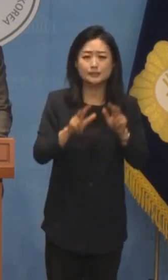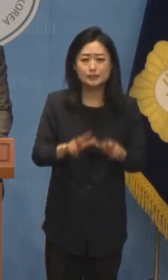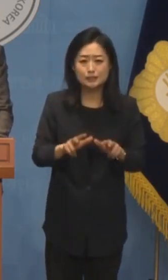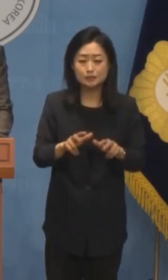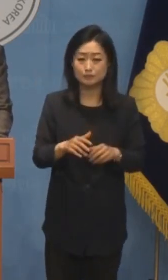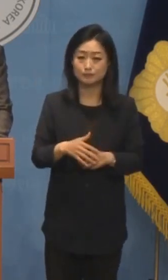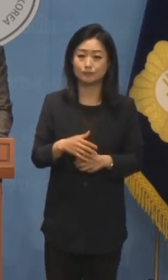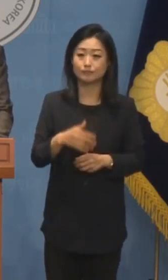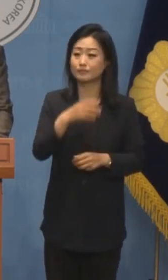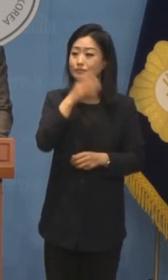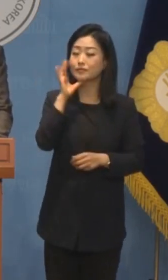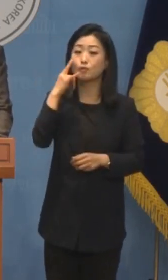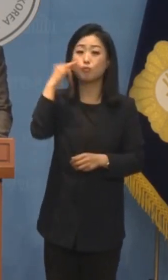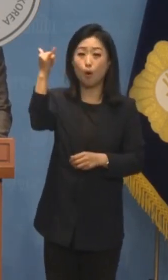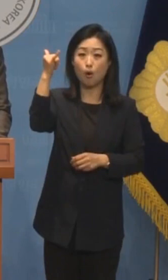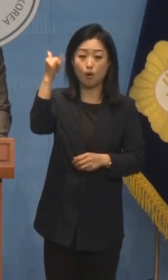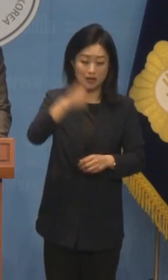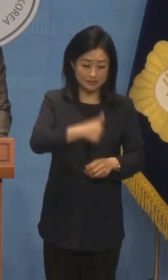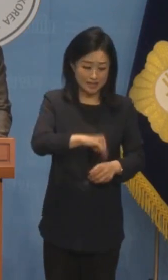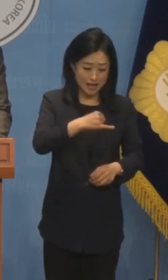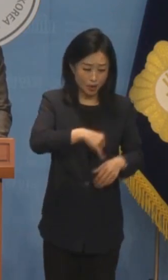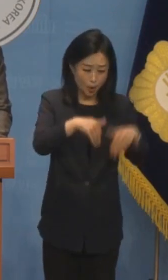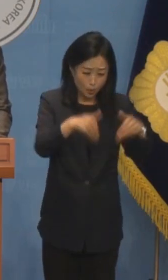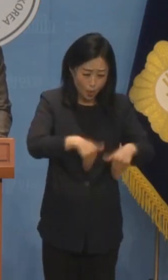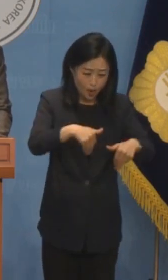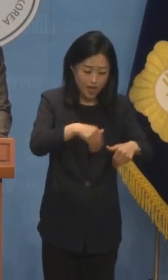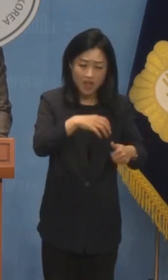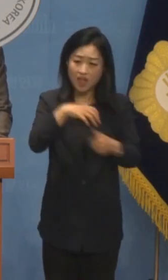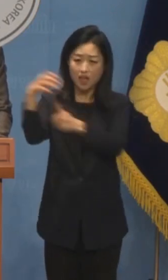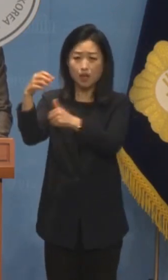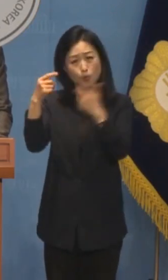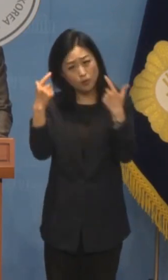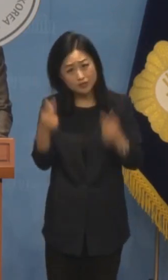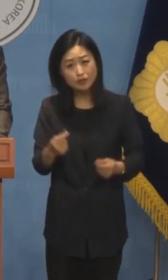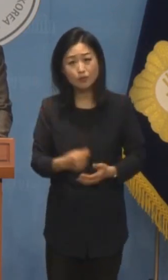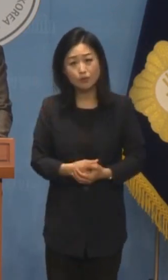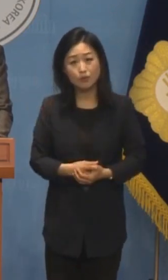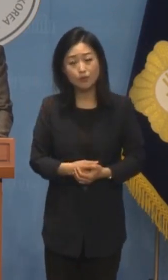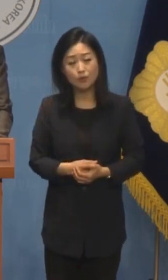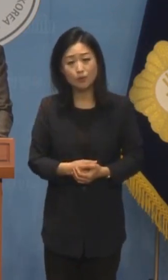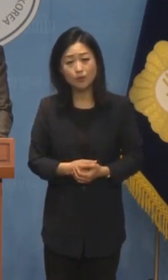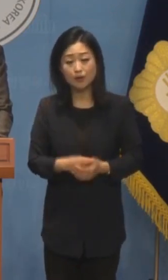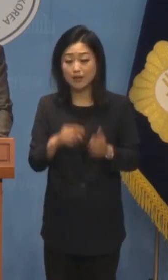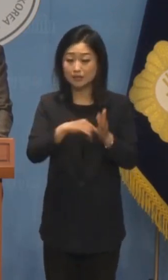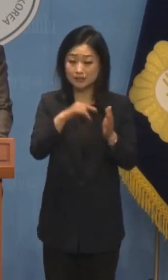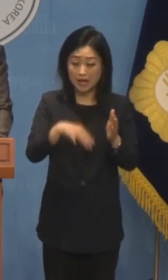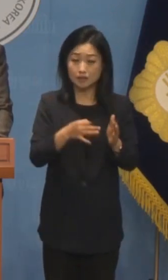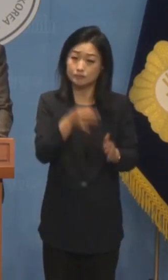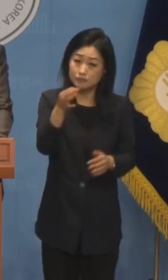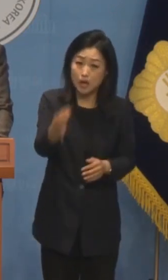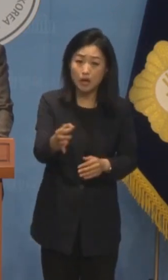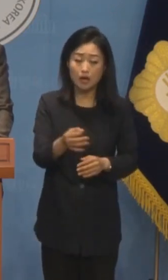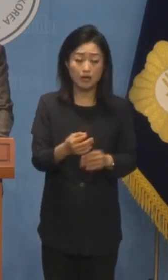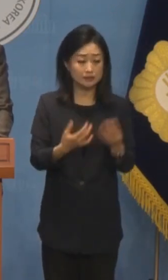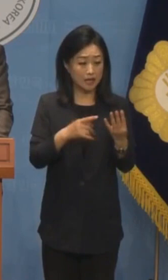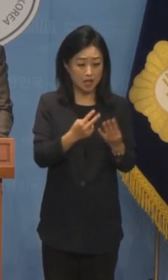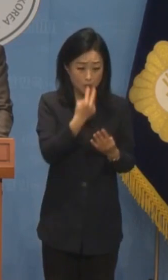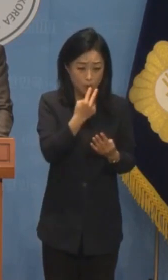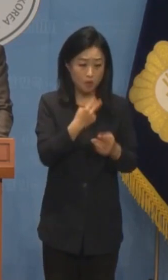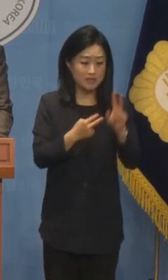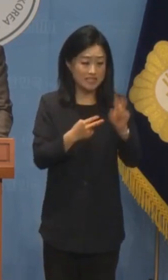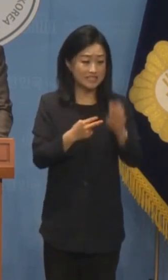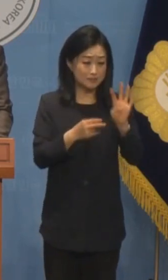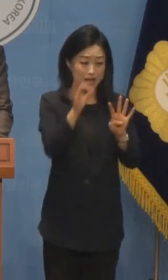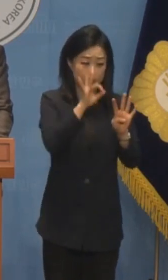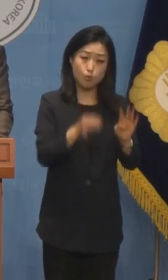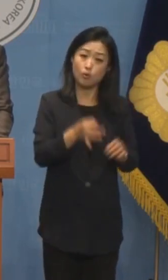부모 세대가 자녀 세대를 노예로 부리는 것과 도대체 무엇이 다릅니까? 세금 외에 4대 보험만